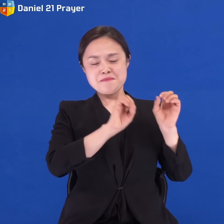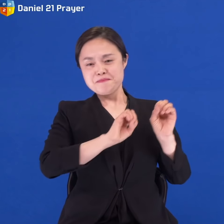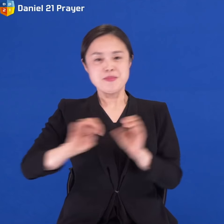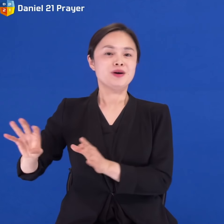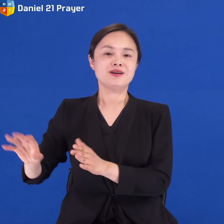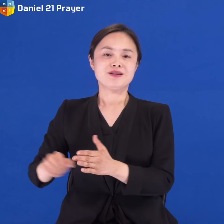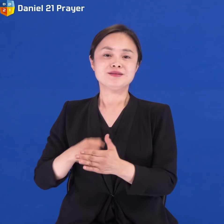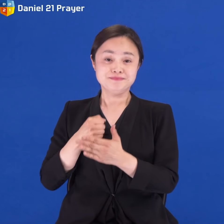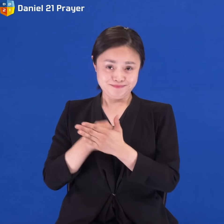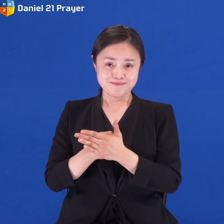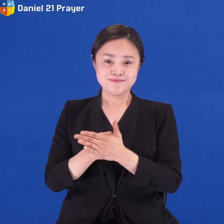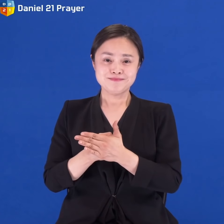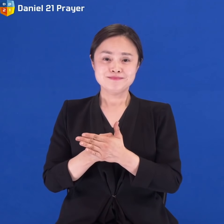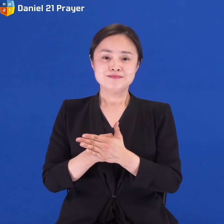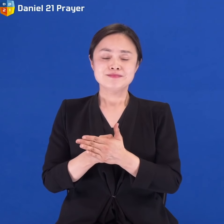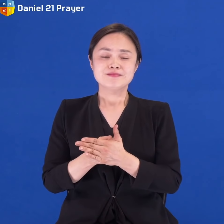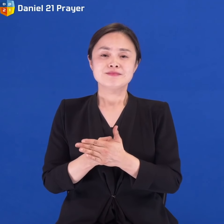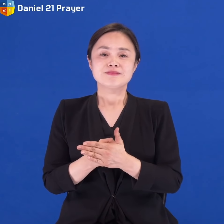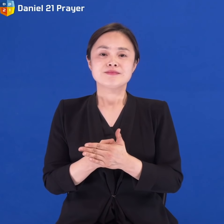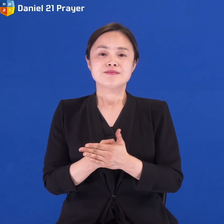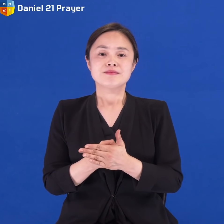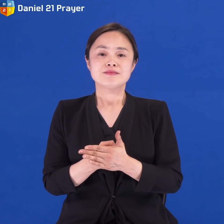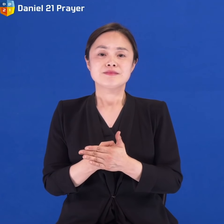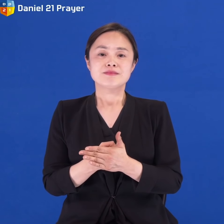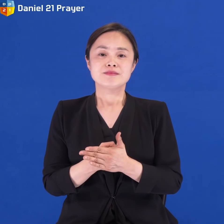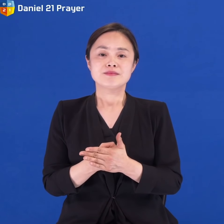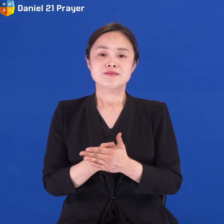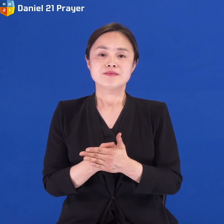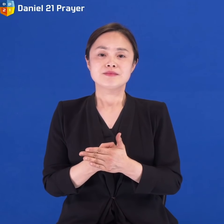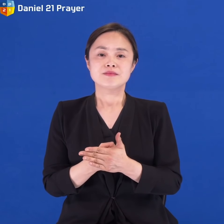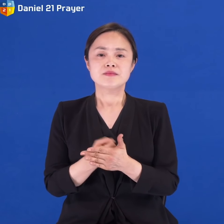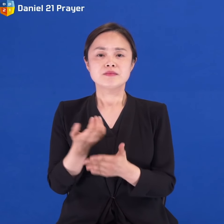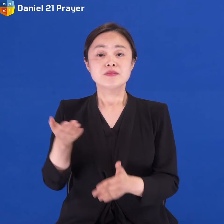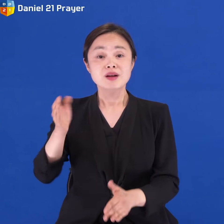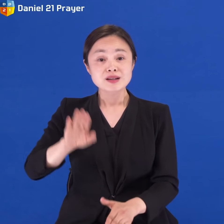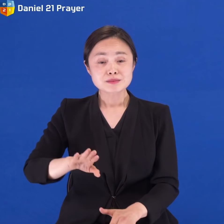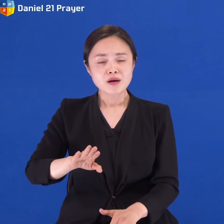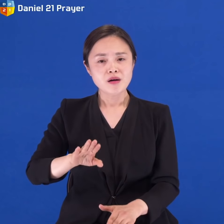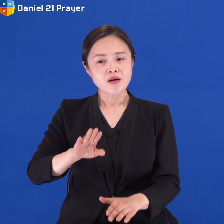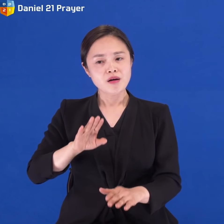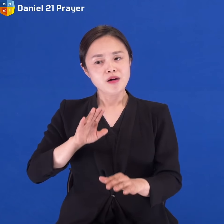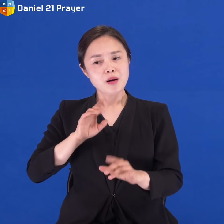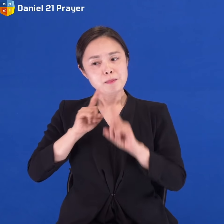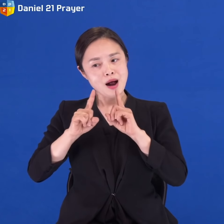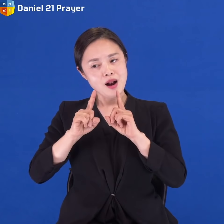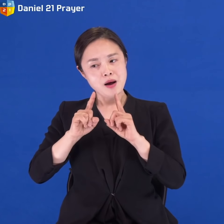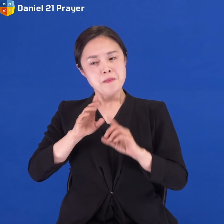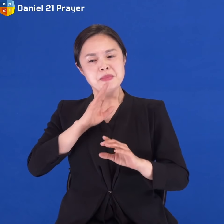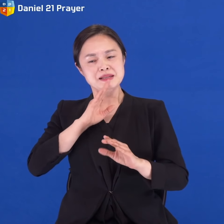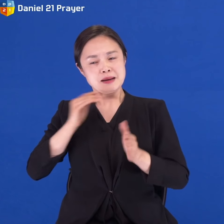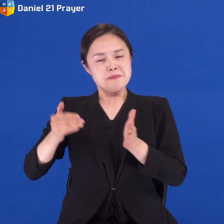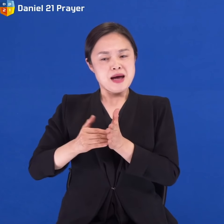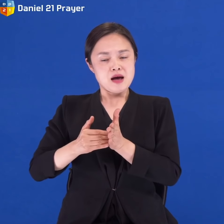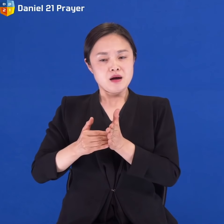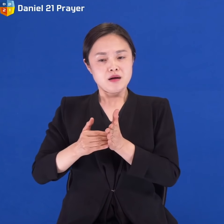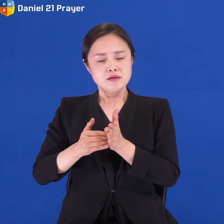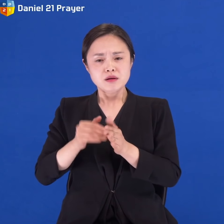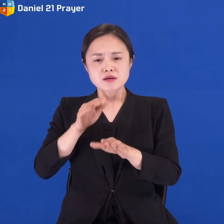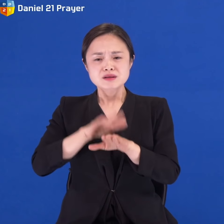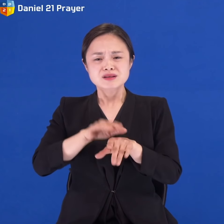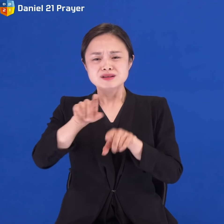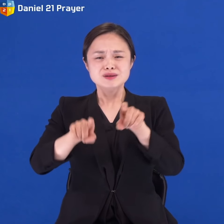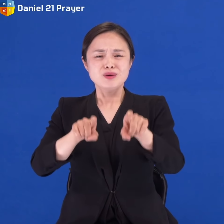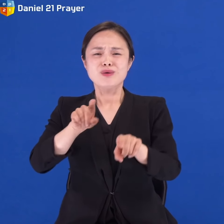그래도 그게 말뿐이지 잘 되지 않더라고요. 저는